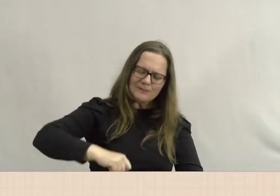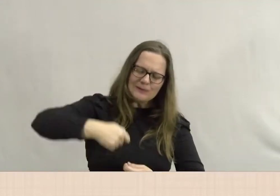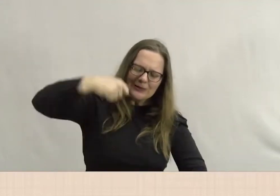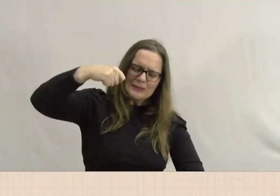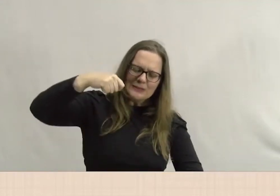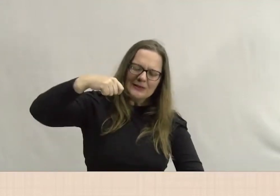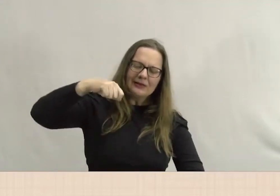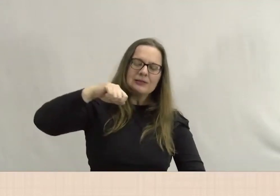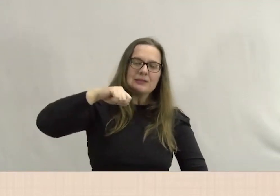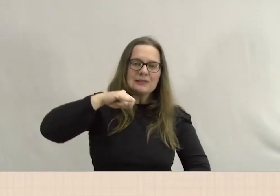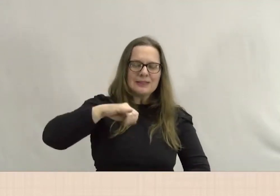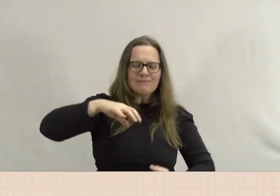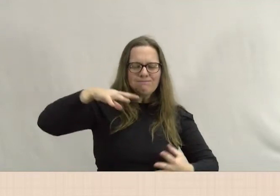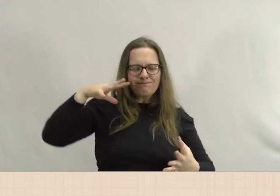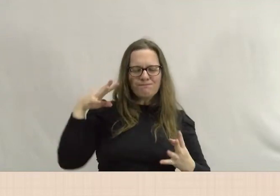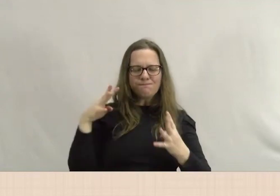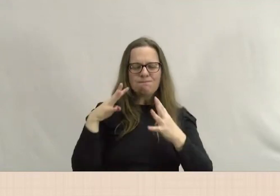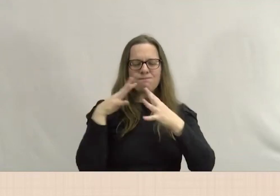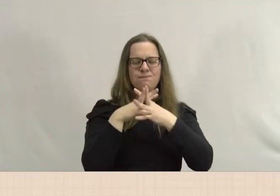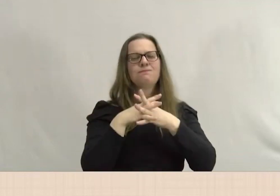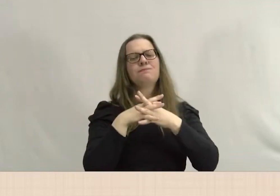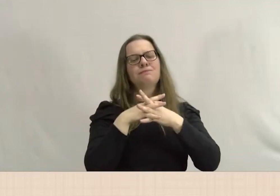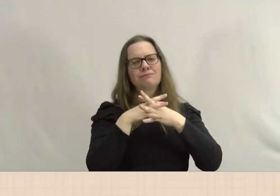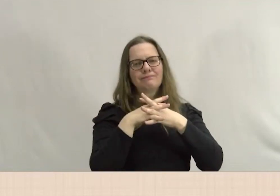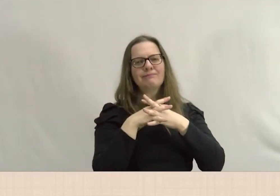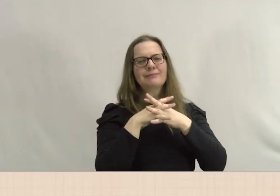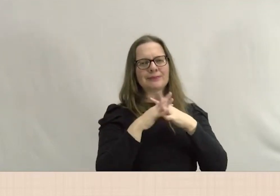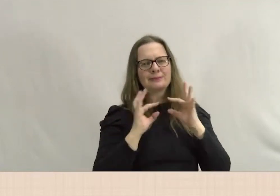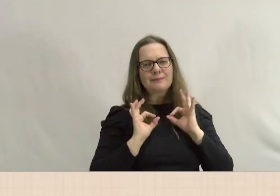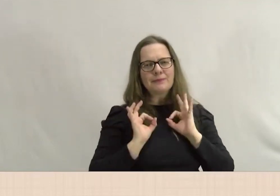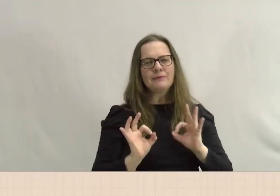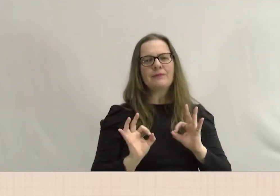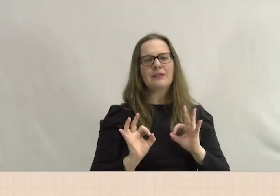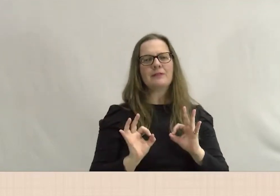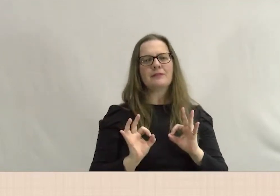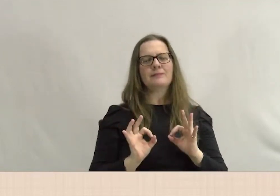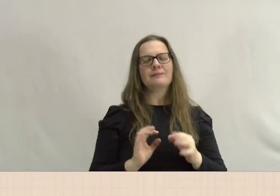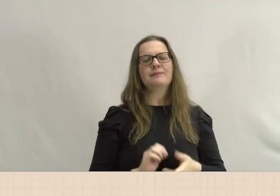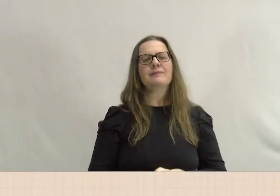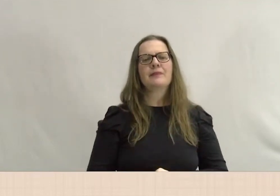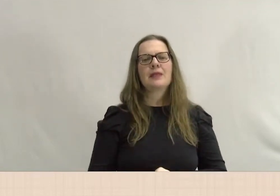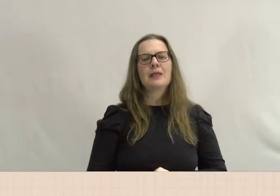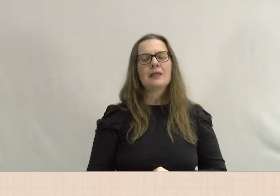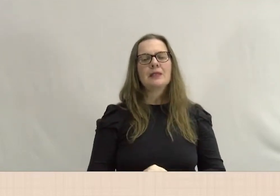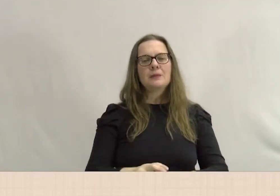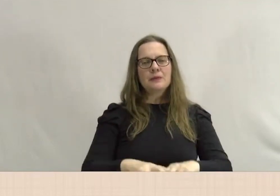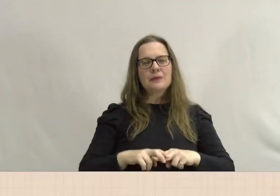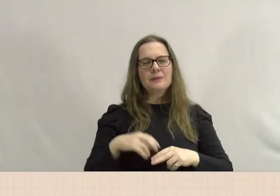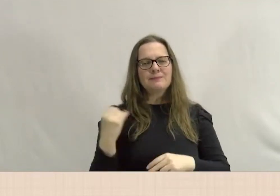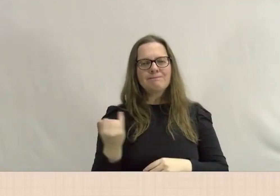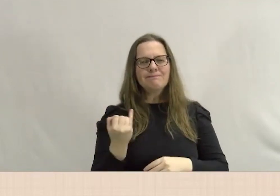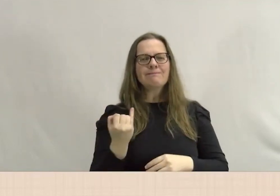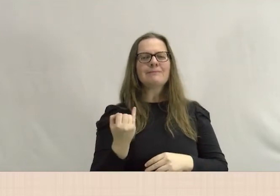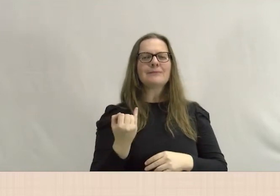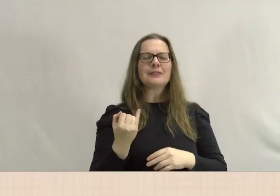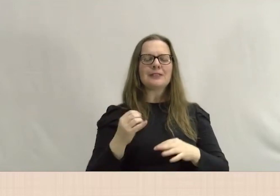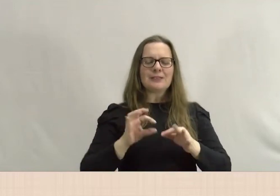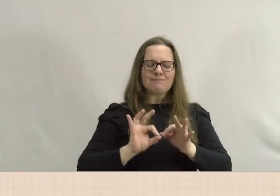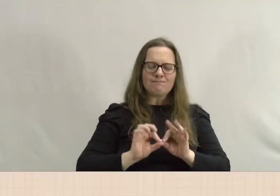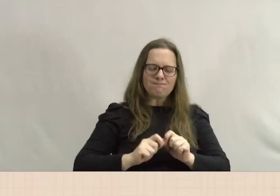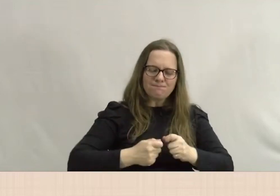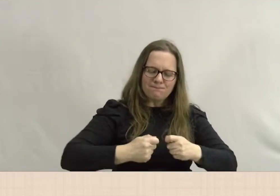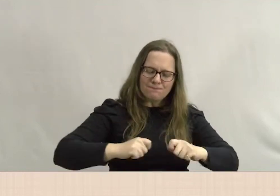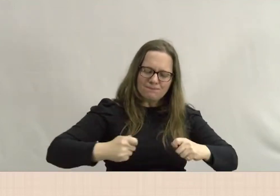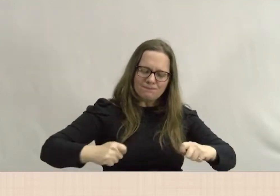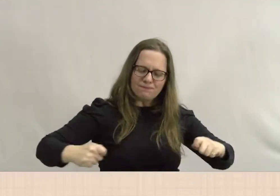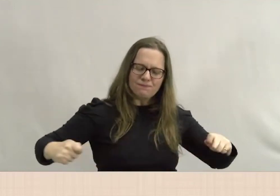compactar. Não sei se vocês entendem. Quanto mais você estica, você consegue compactar bem.